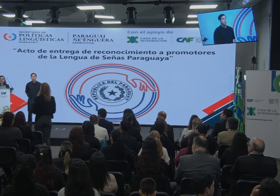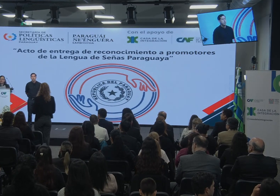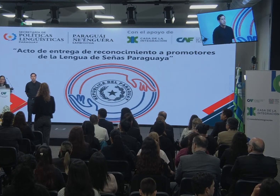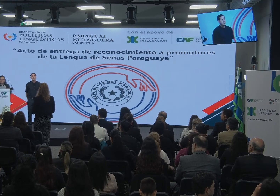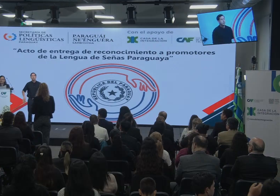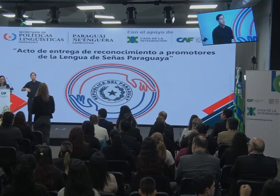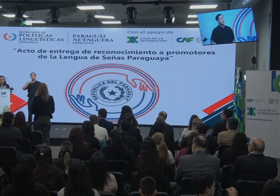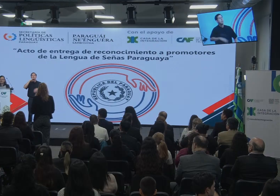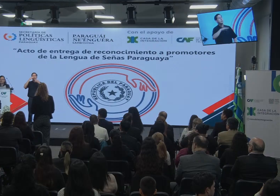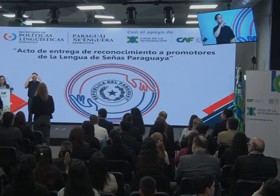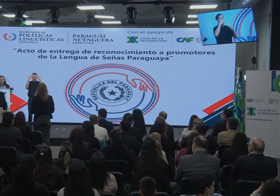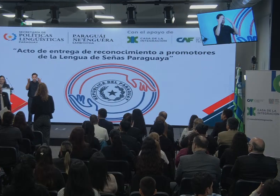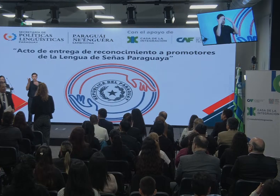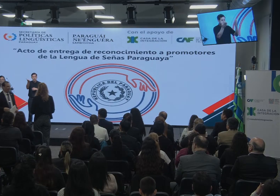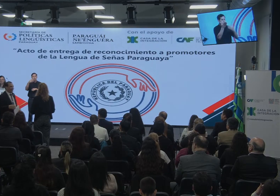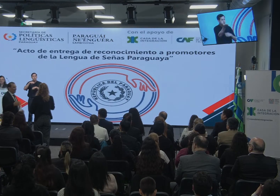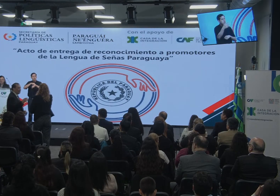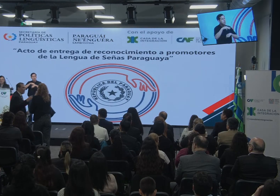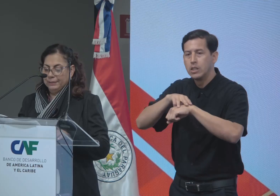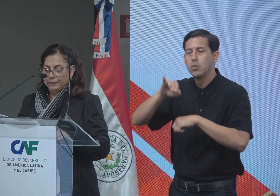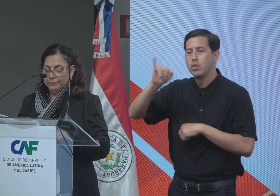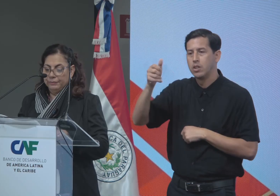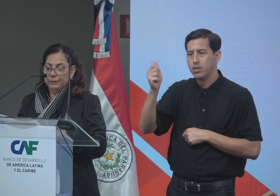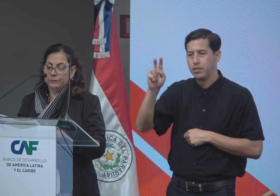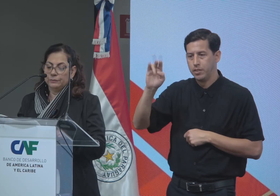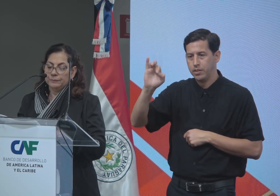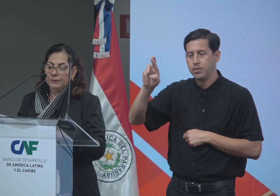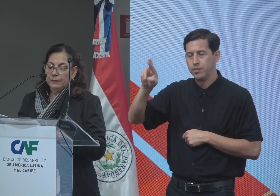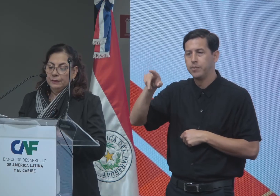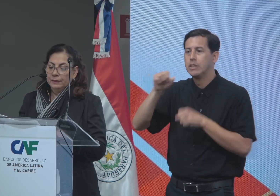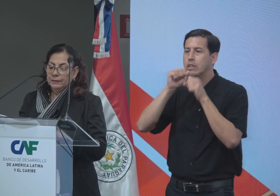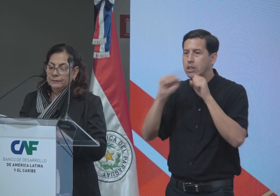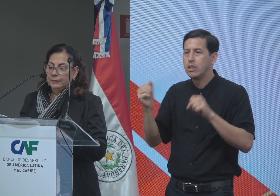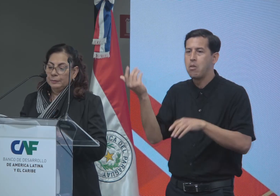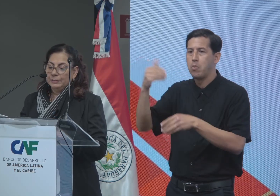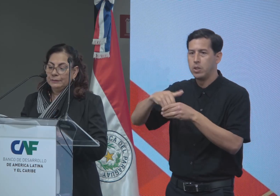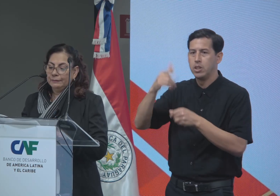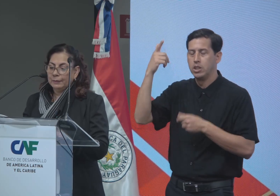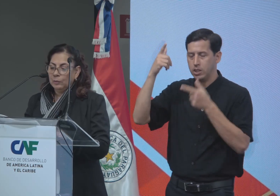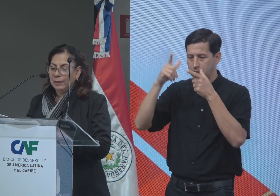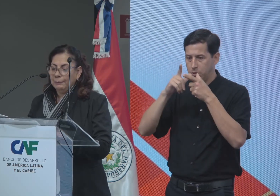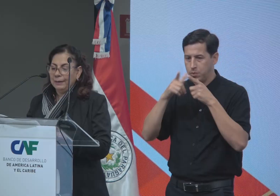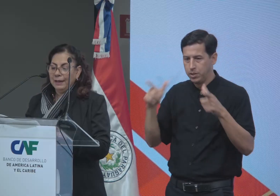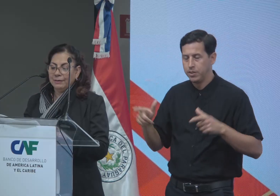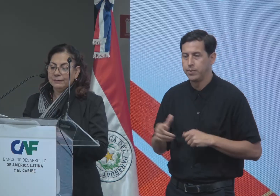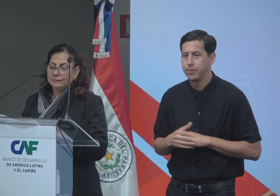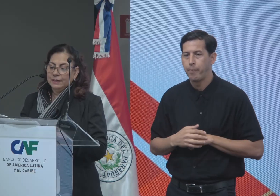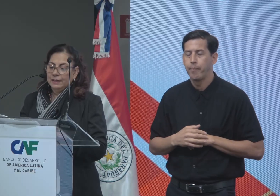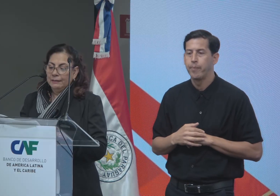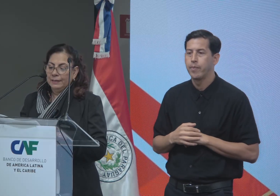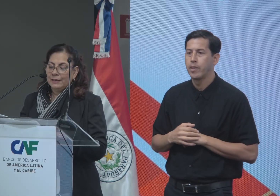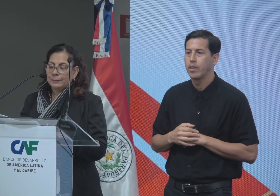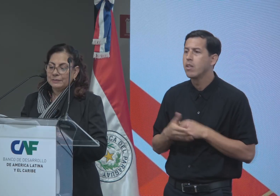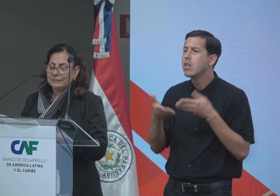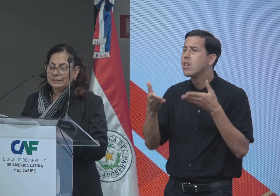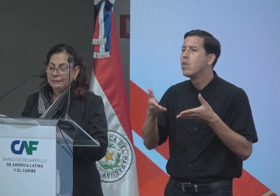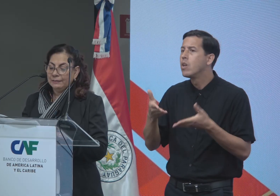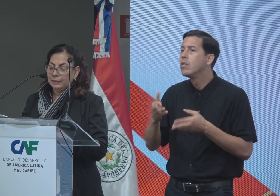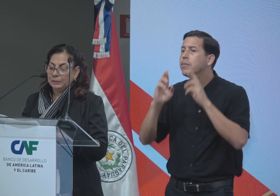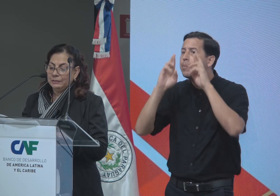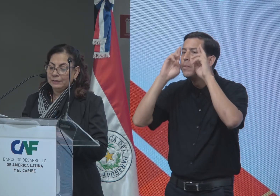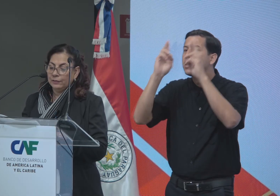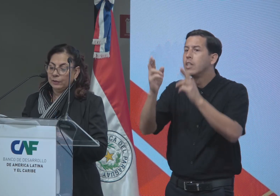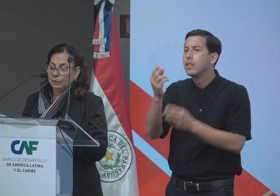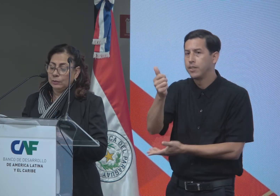AUYBT Neñere, Zambujara Javier Viveros. Seguidamente tendremos las palabras de la representante